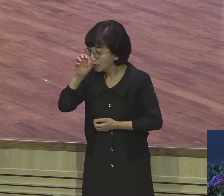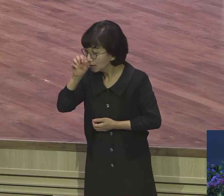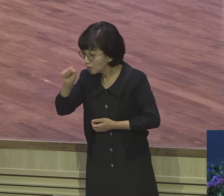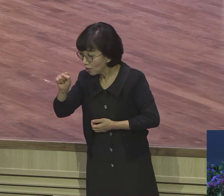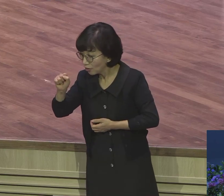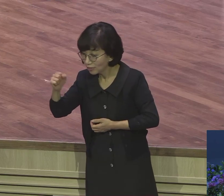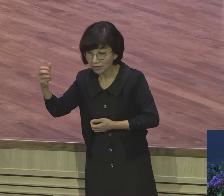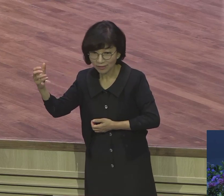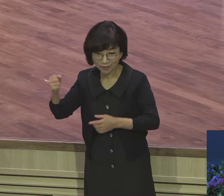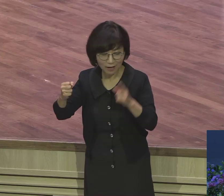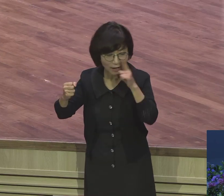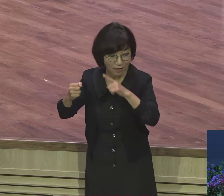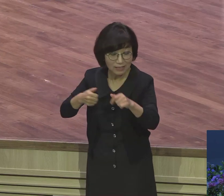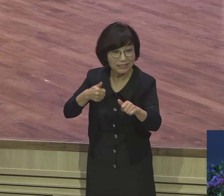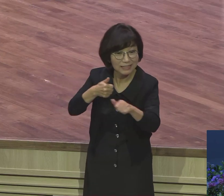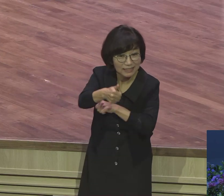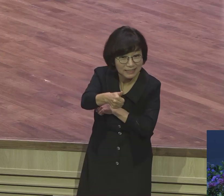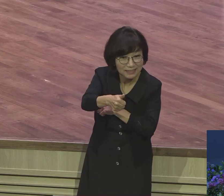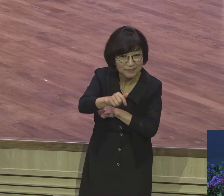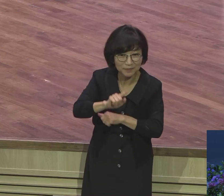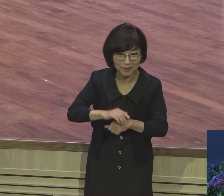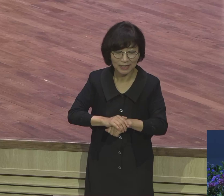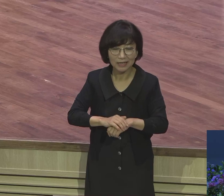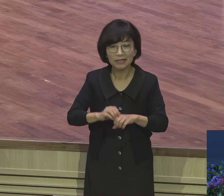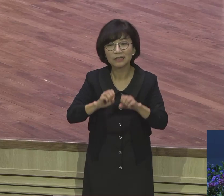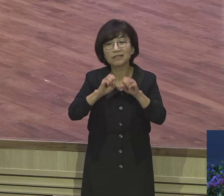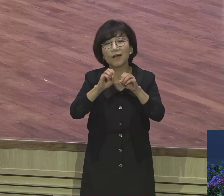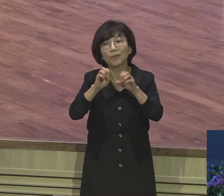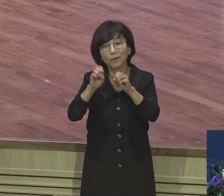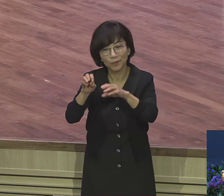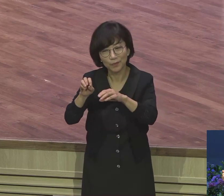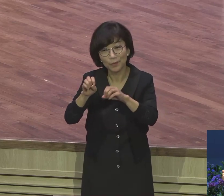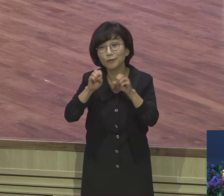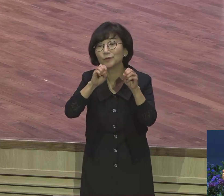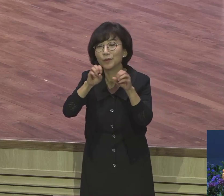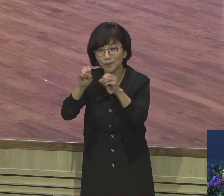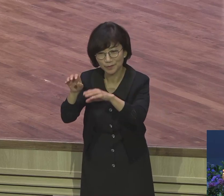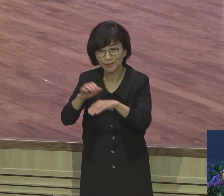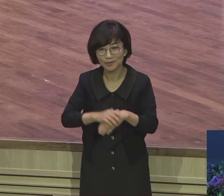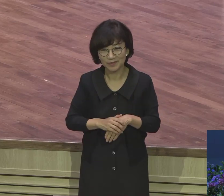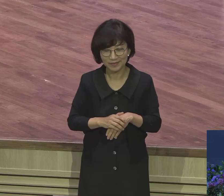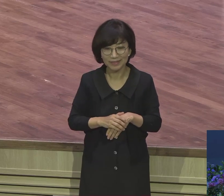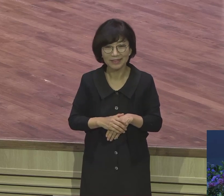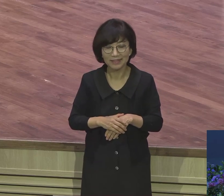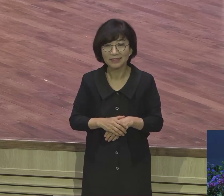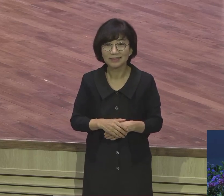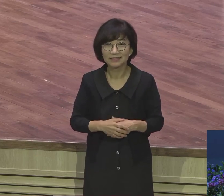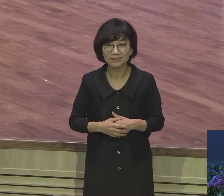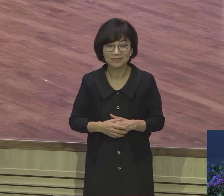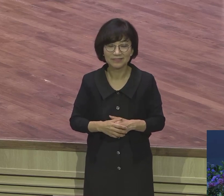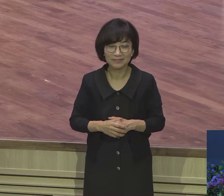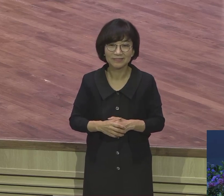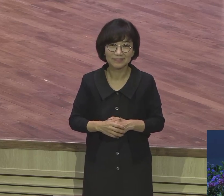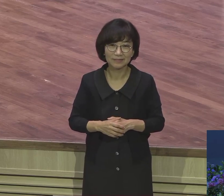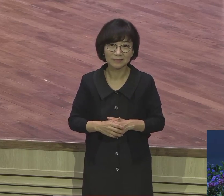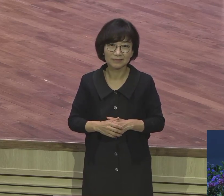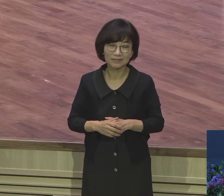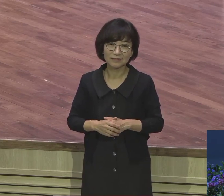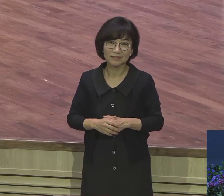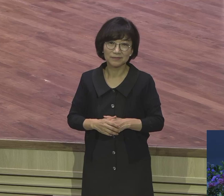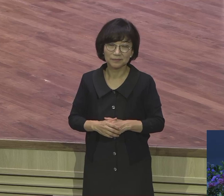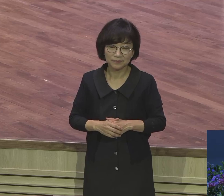최고의 삶이 뭐냐 이 전도가 선으로 악을 이기는 겁니다. 이것이 열매에요. 열매